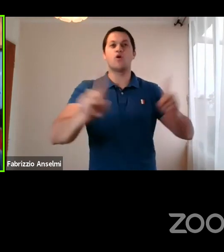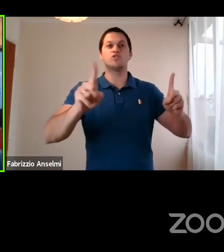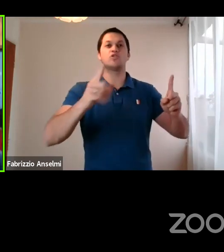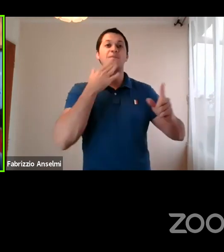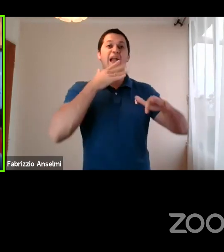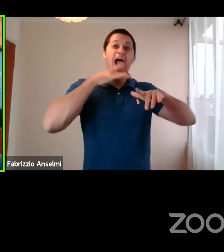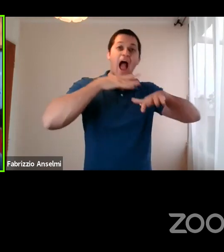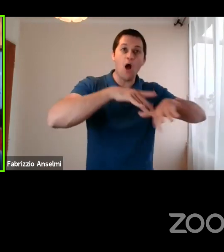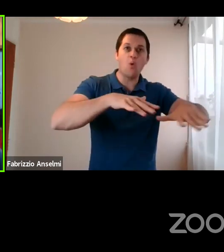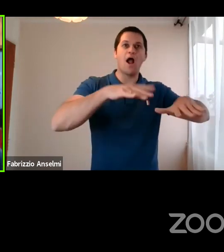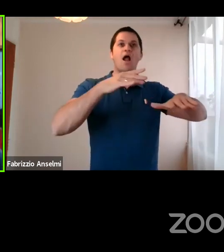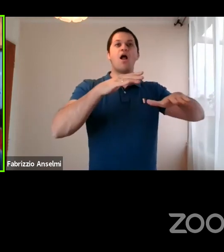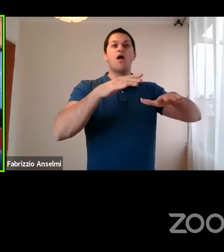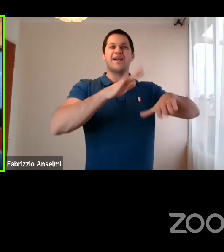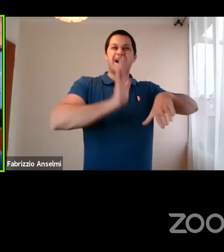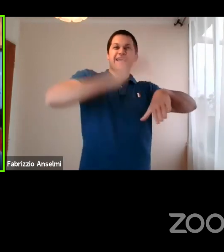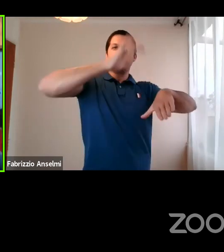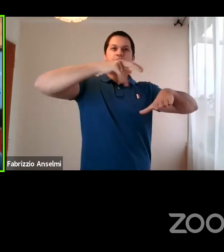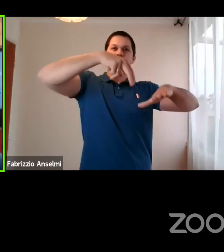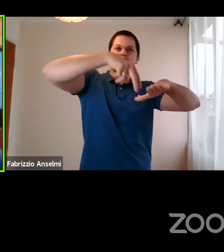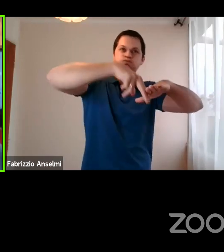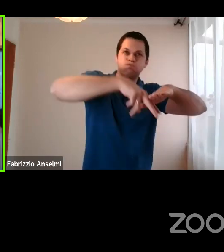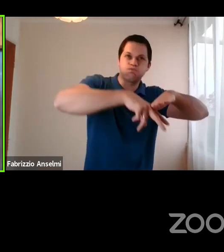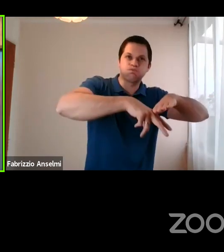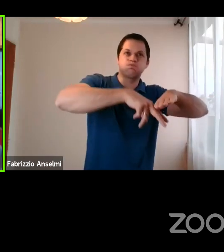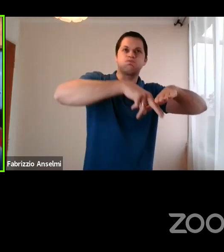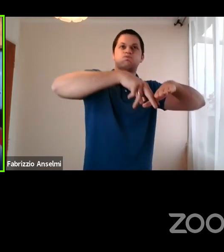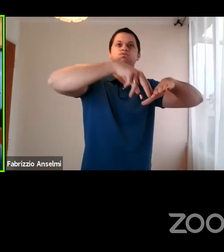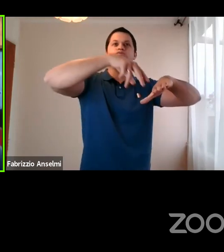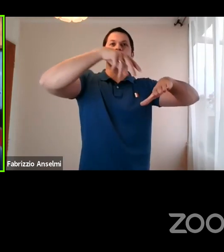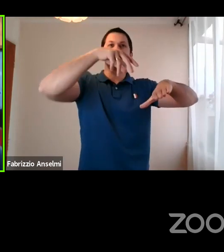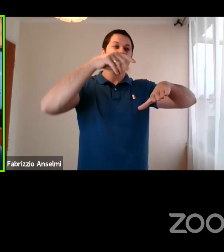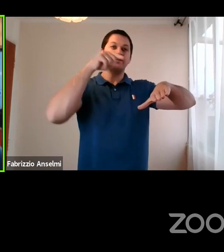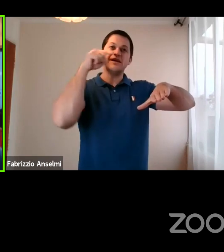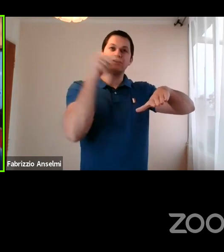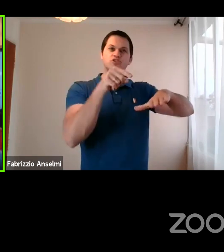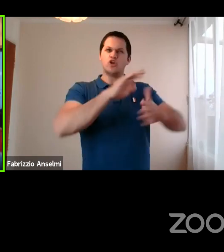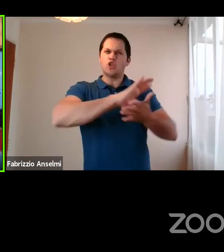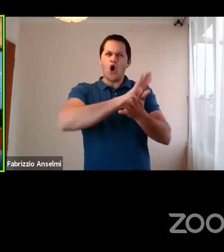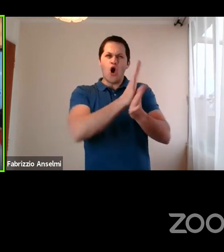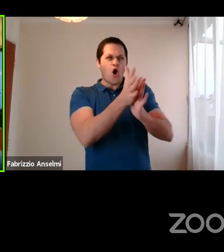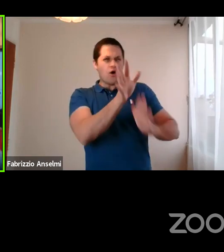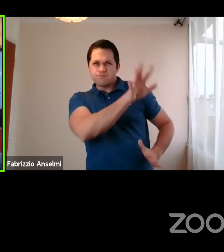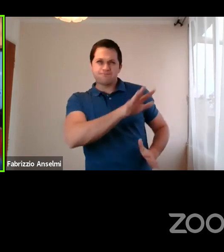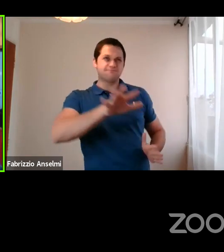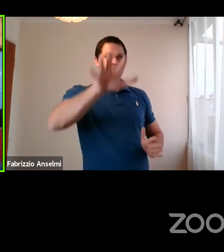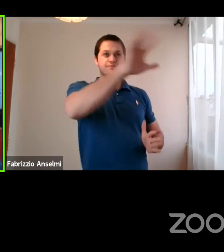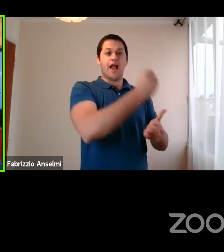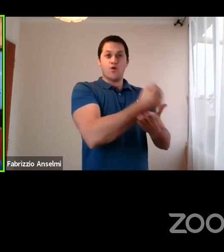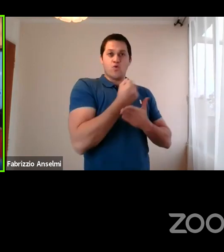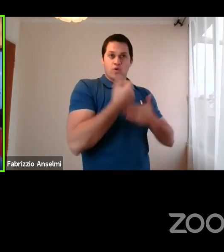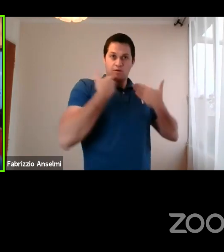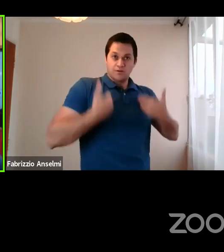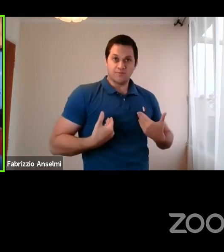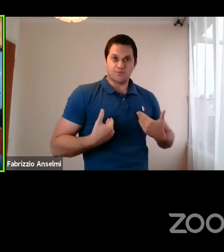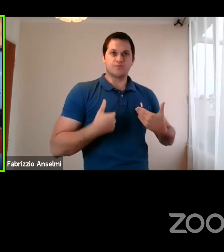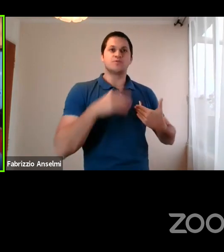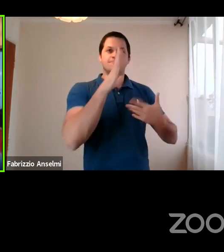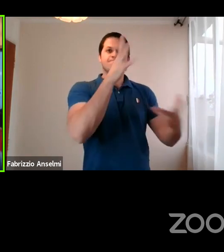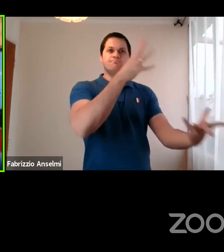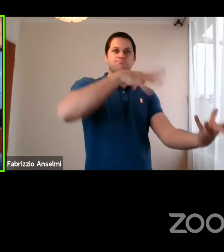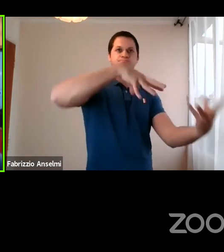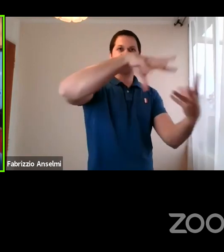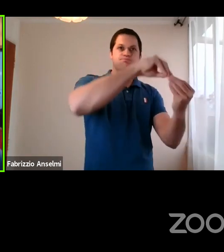en termas, por ejemplo, se aunara en un solo concepto, y que dijo, yo lo voy a acuñar del griego y le voy a